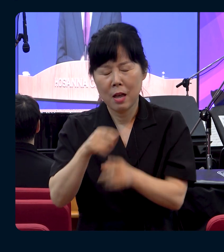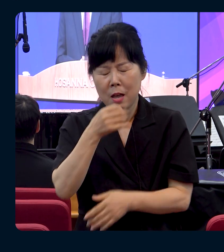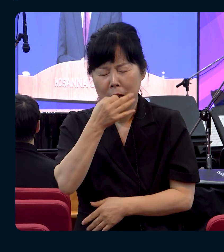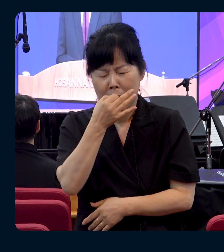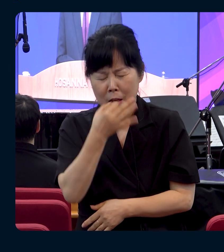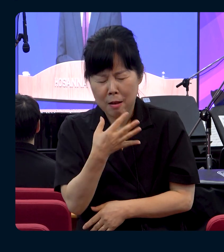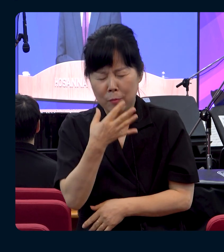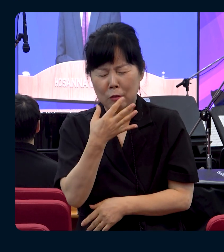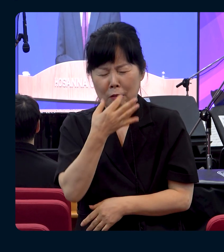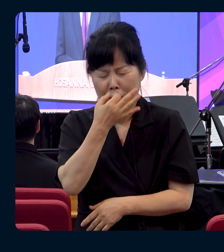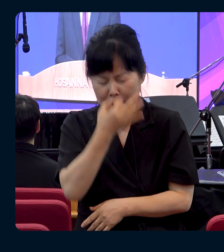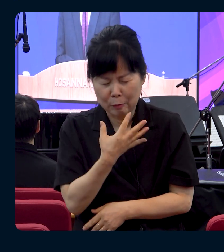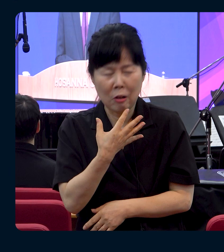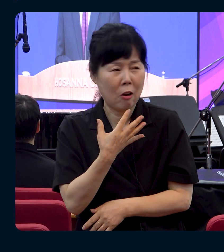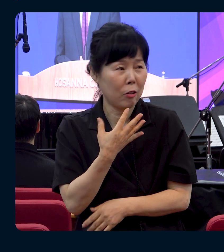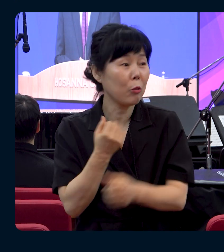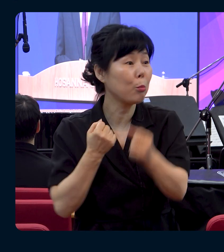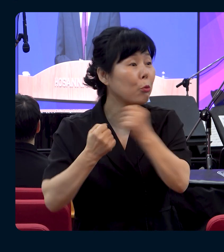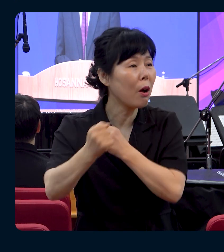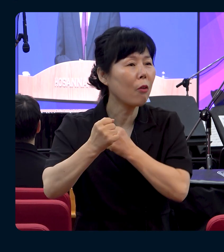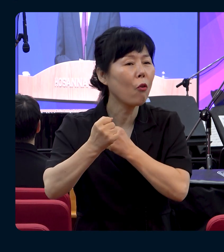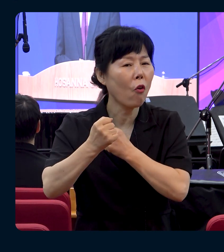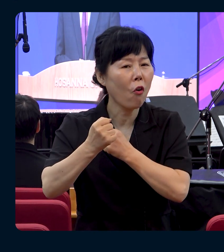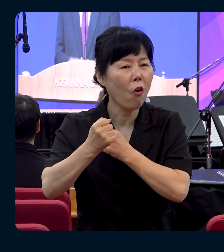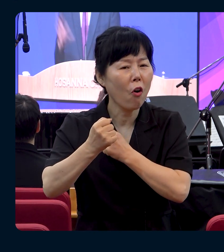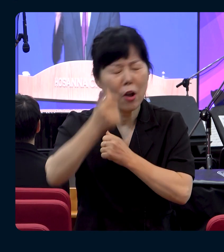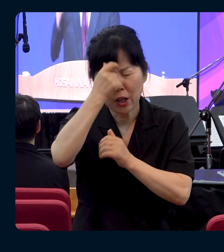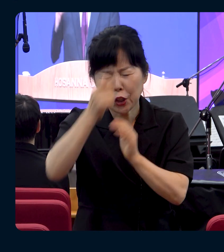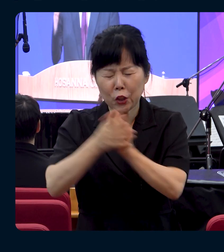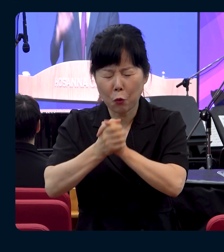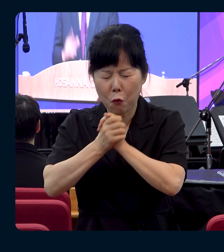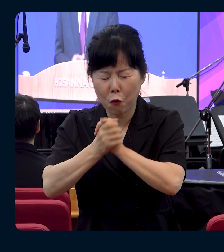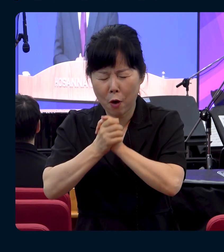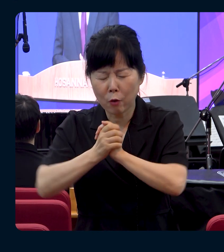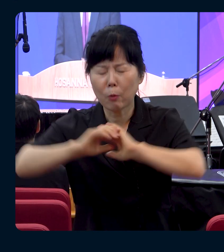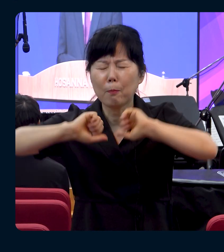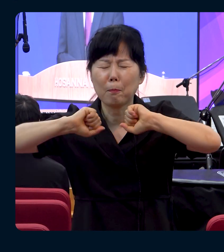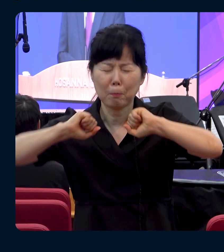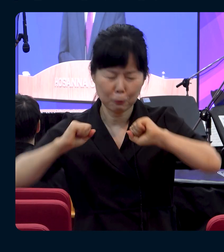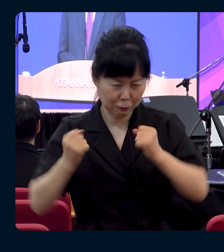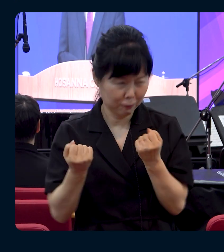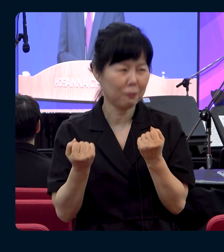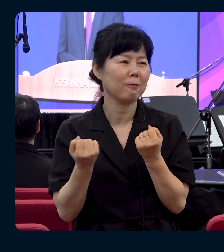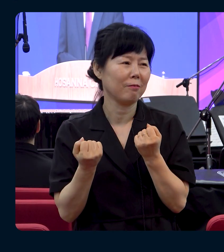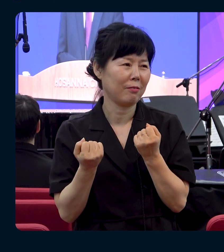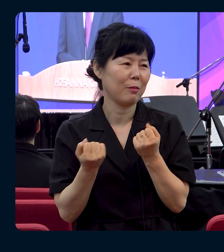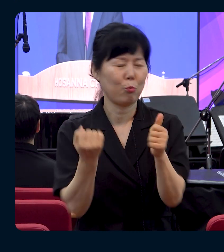힘든 순종의 기도를 하셨는지는 듣지 않아도 제가 알 수 있었습니다.